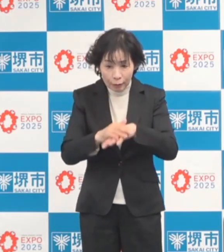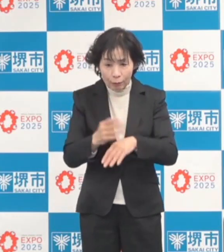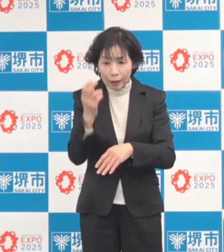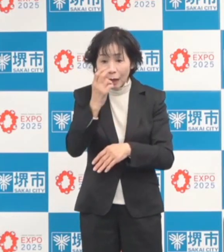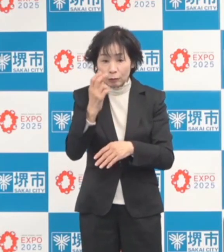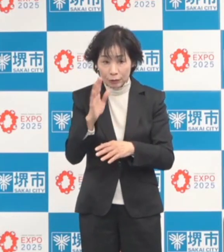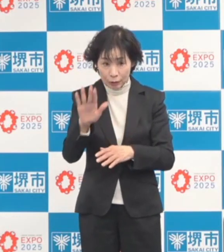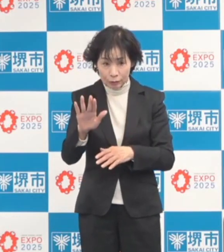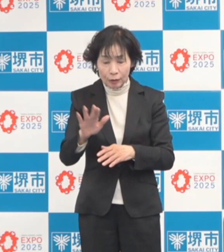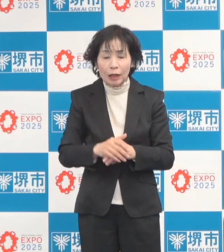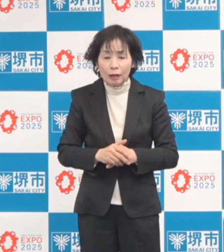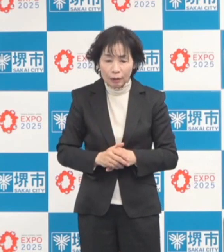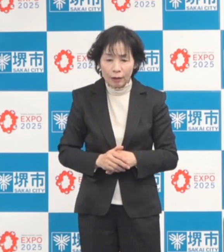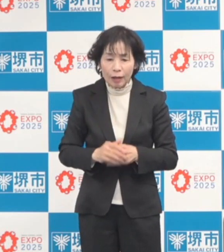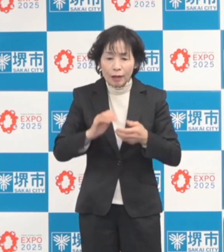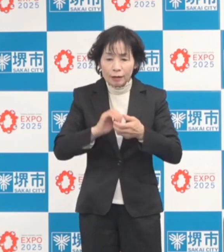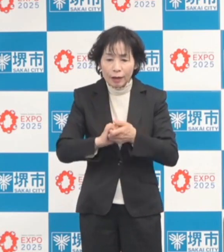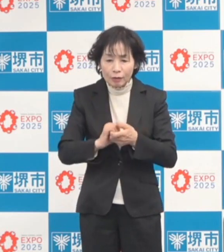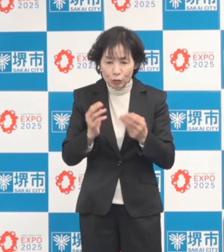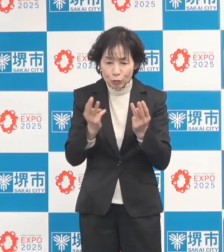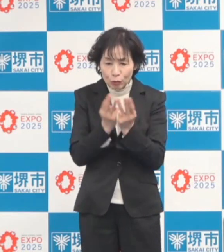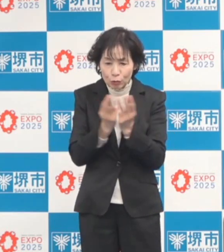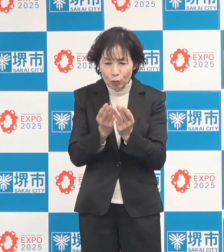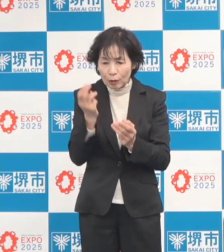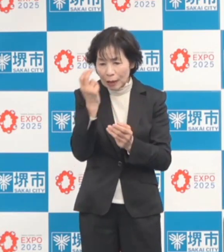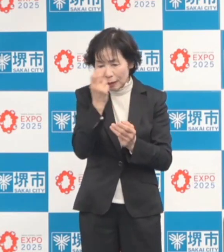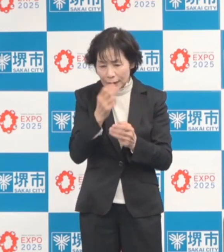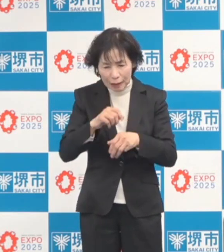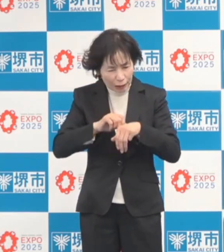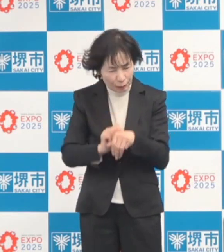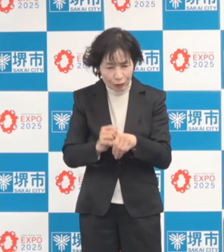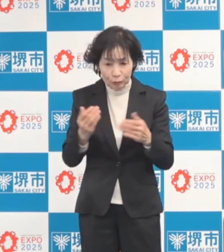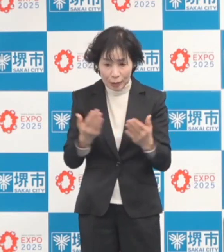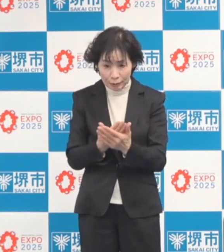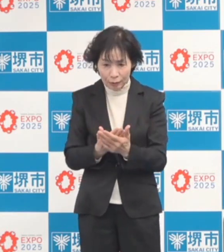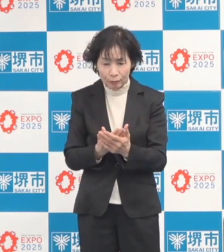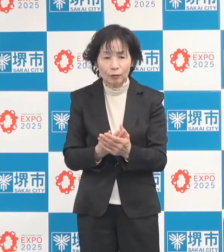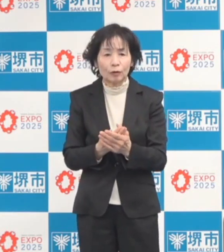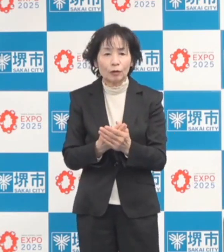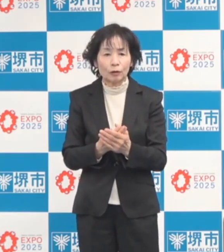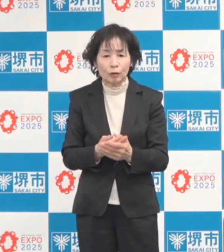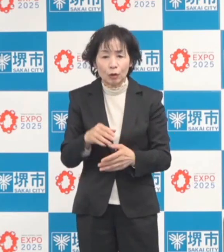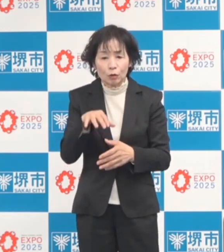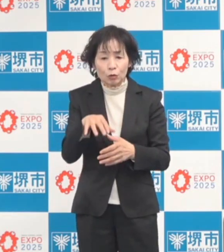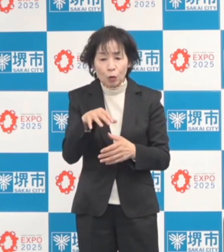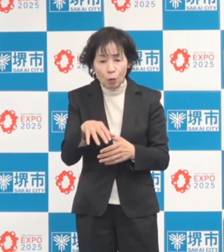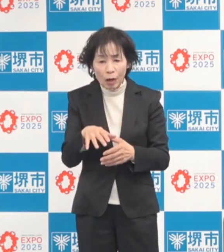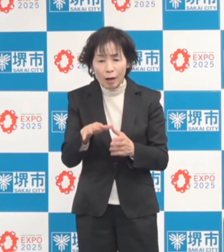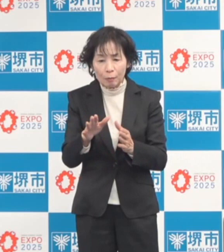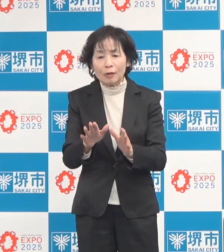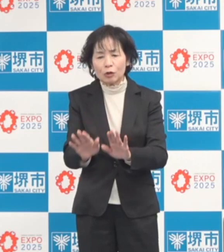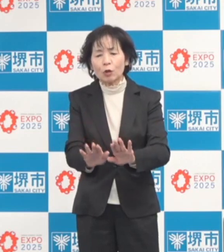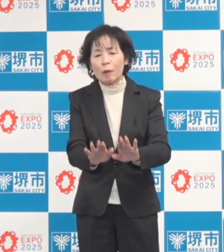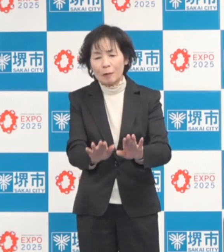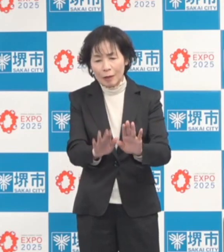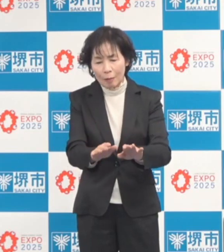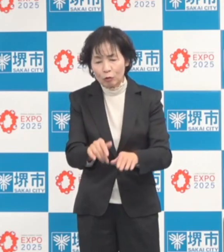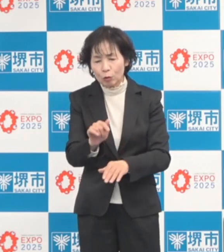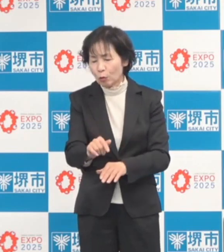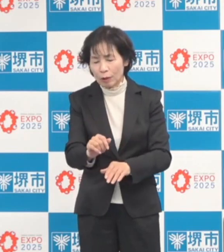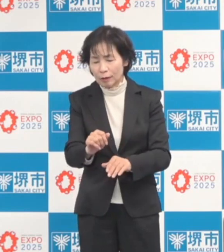ども、定数管理は厳しくなってるからこうそこは手をつけないっていうことなのか、そ